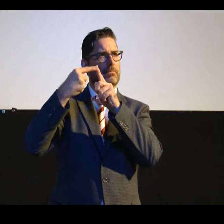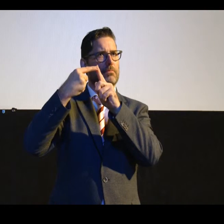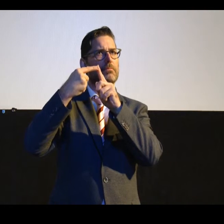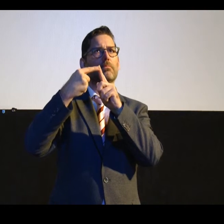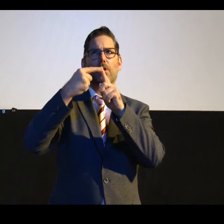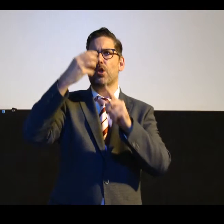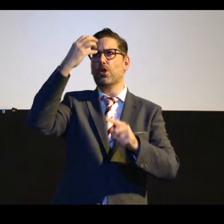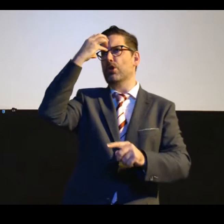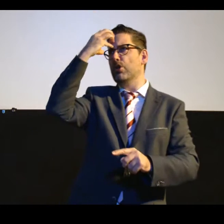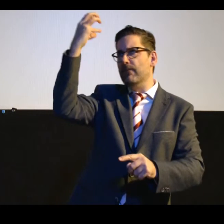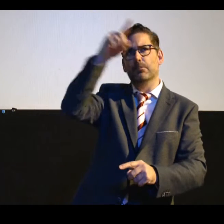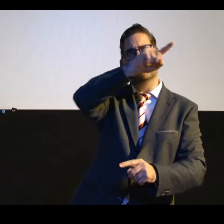En primer lugar,